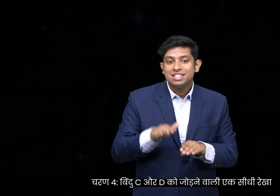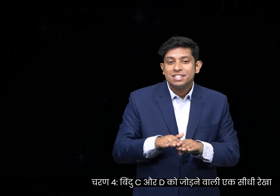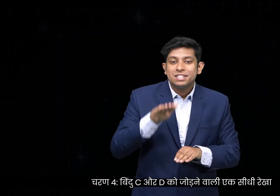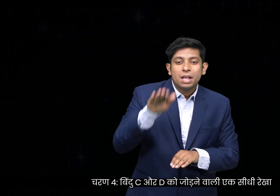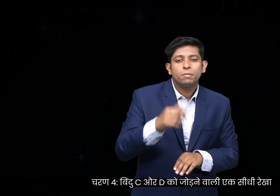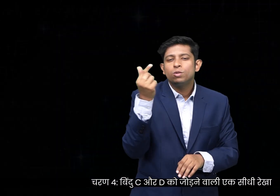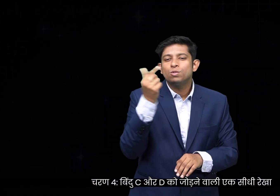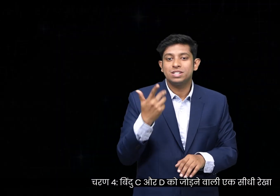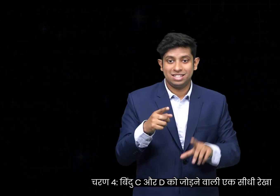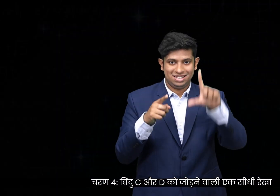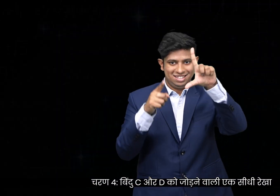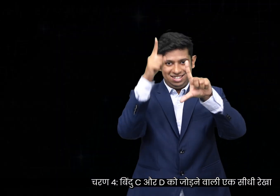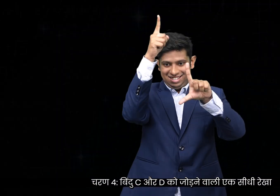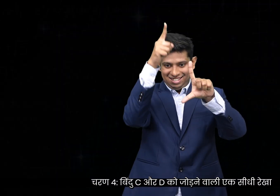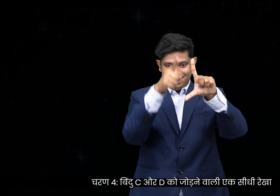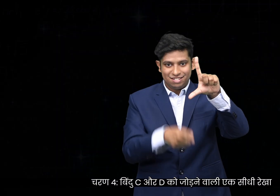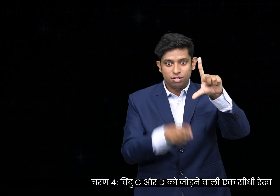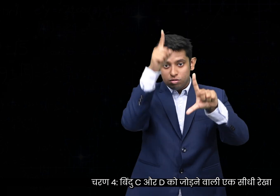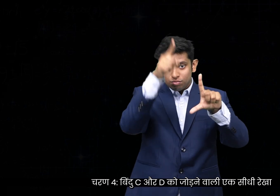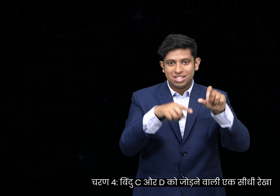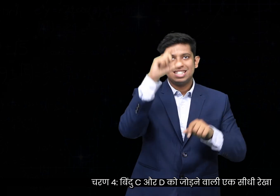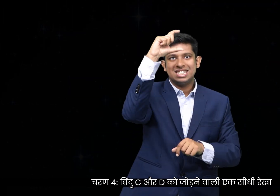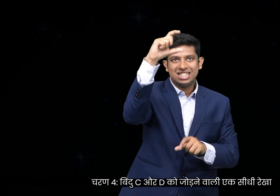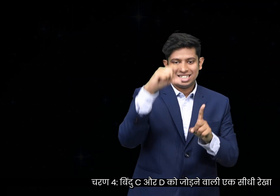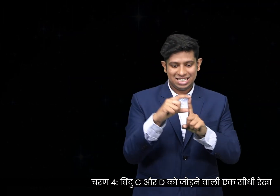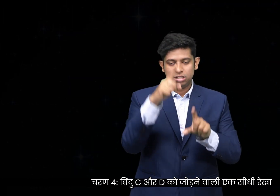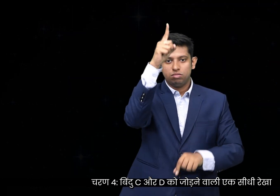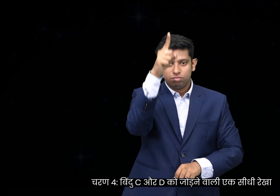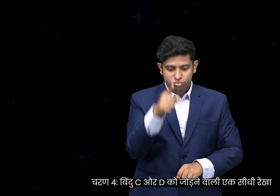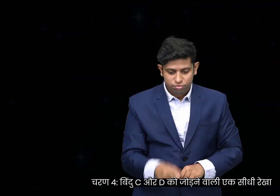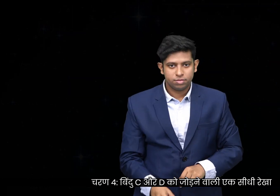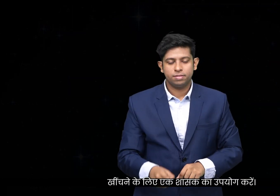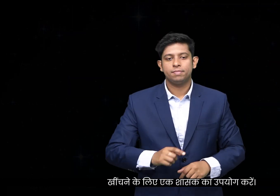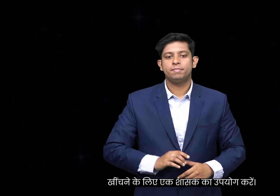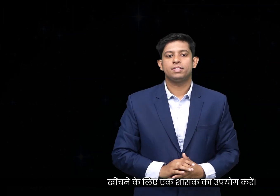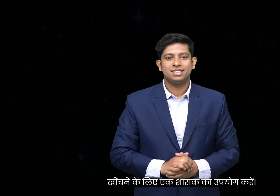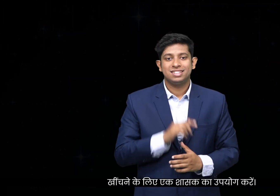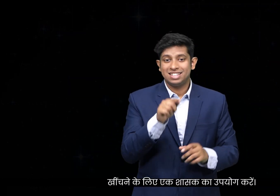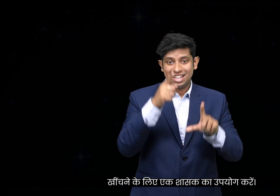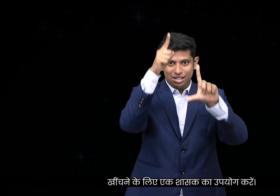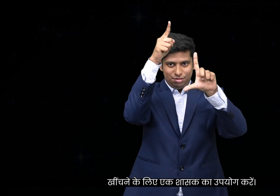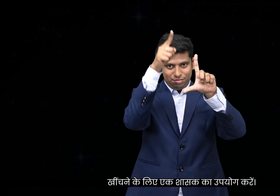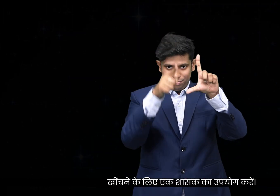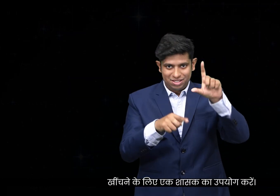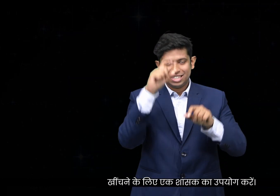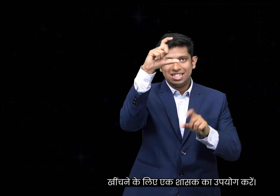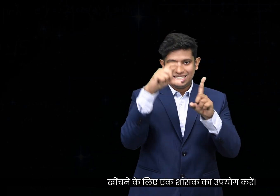चरण 4। बिंदु C और D को जोड़ने वाली एक सीधी रेखा खींचने के लिए एक शासक